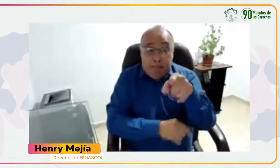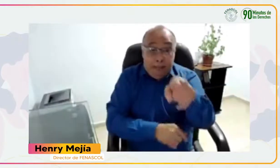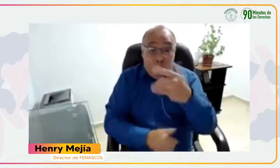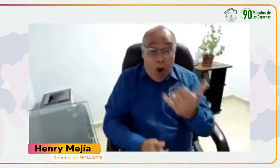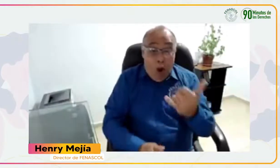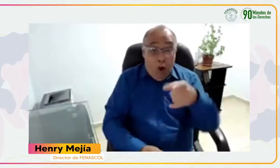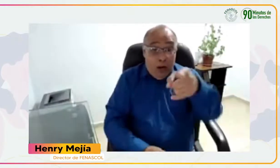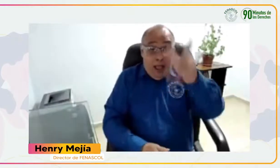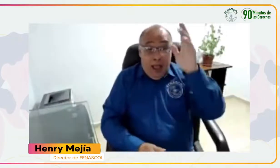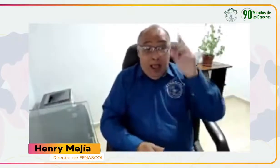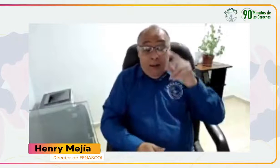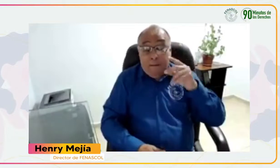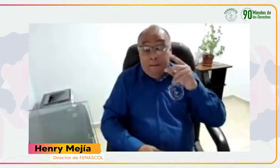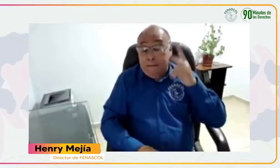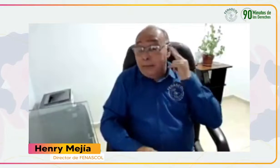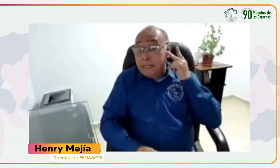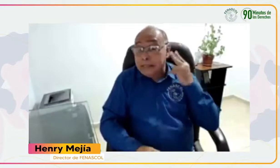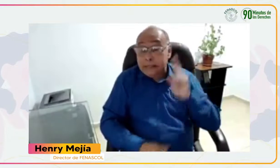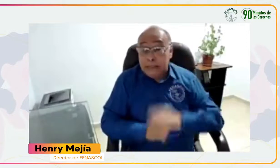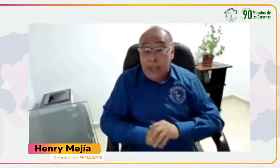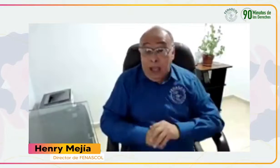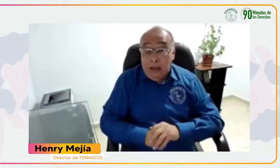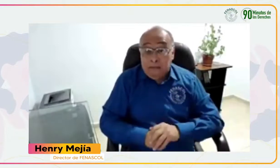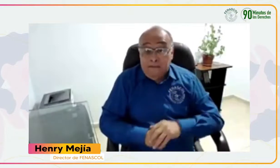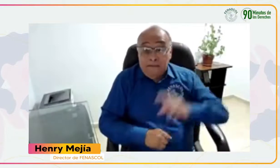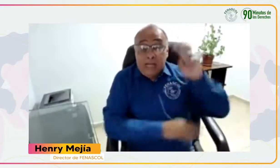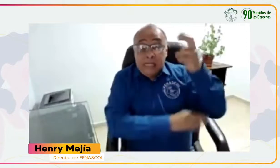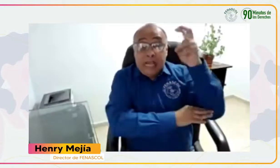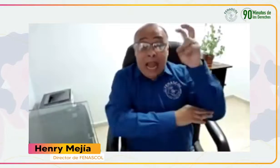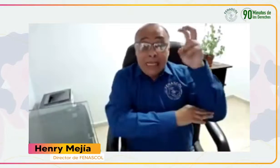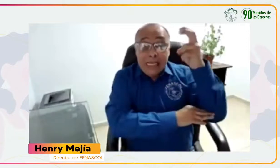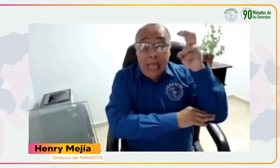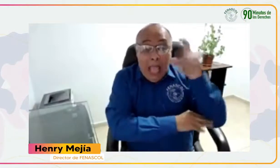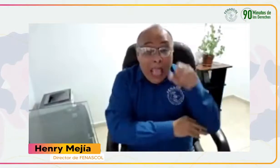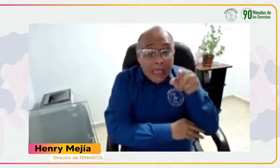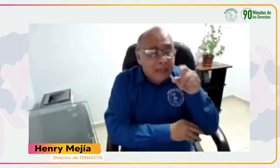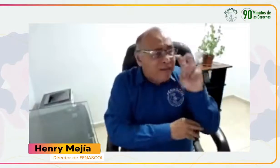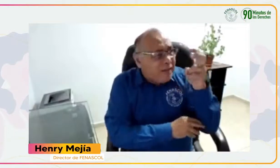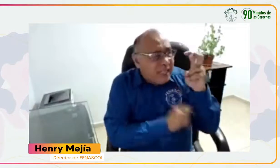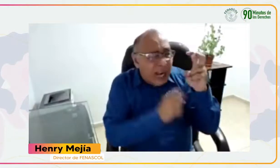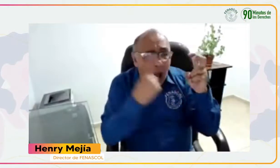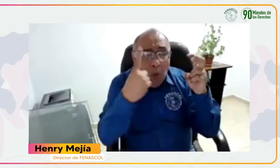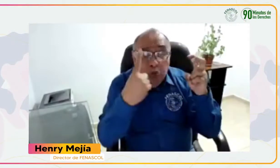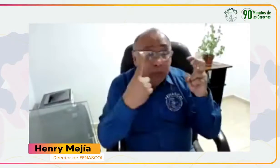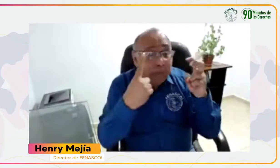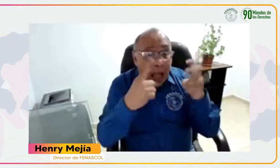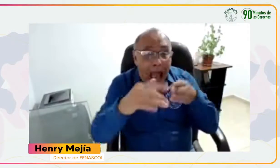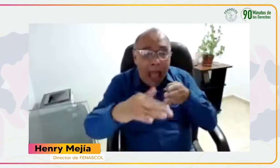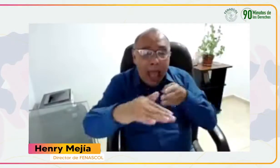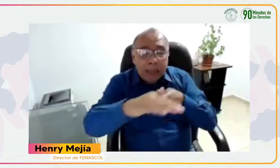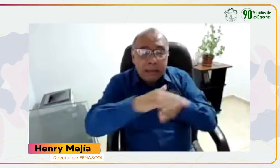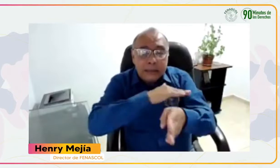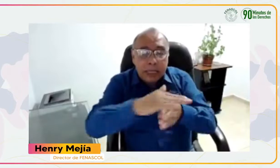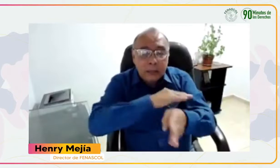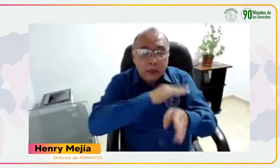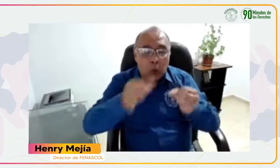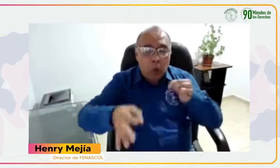a todos y cada uno de los frentes es complejo. Por ejemplo, lo que nos decía María Cristina con esos procesos en la Fiscalía. Sabemos que